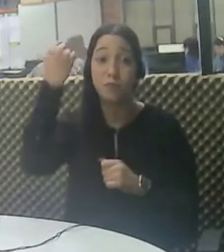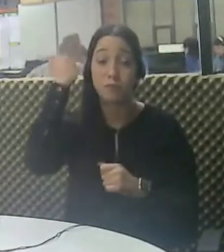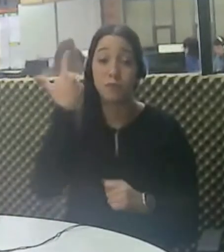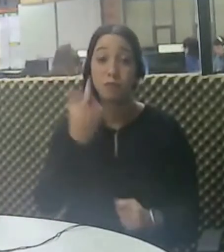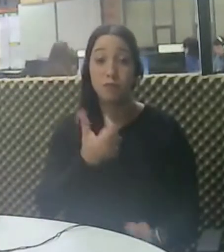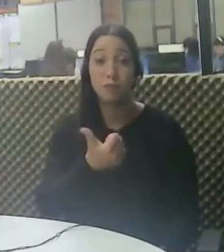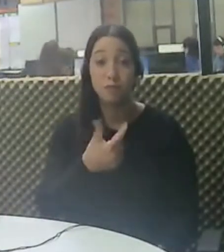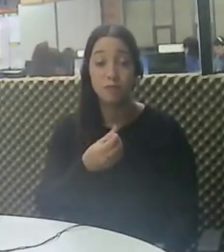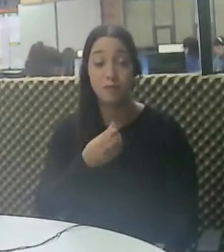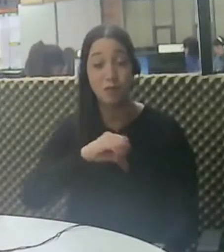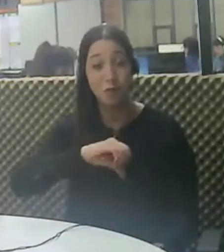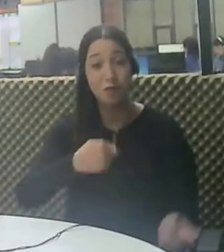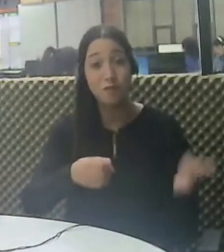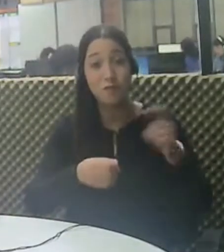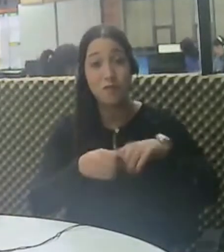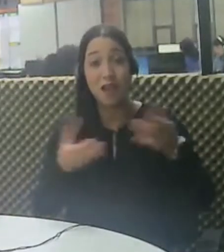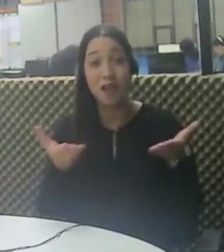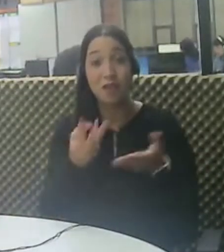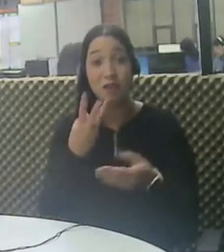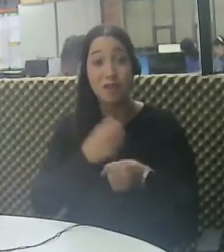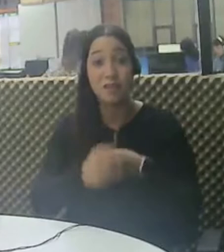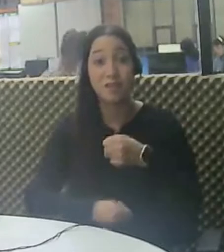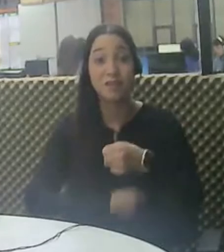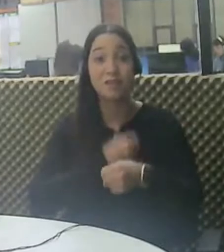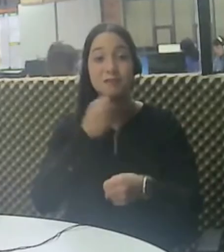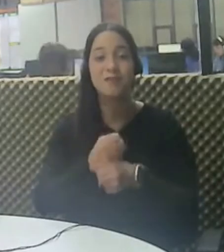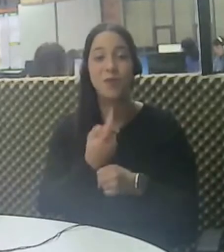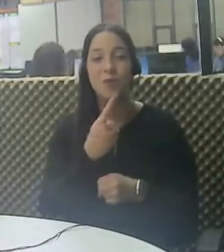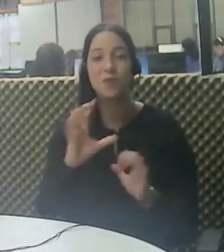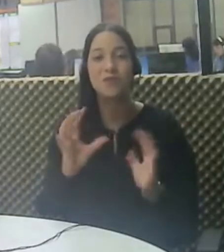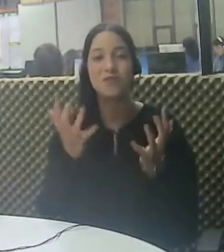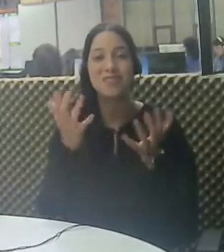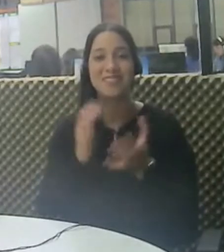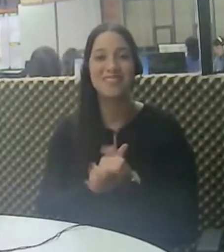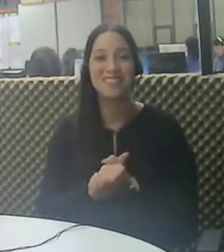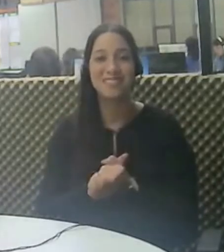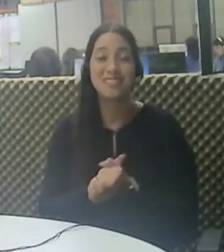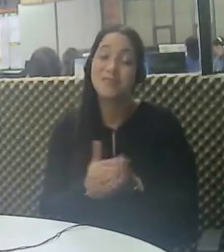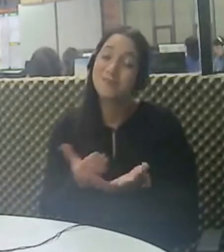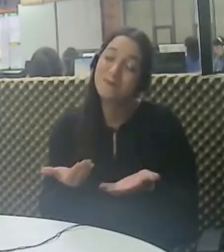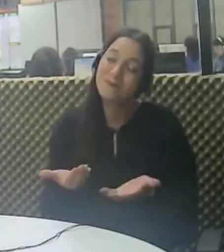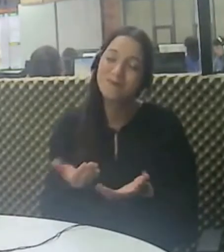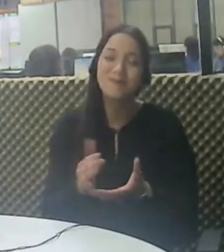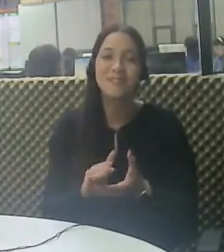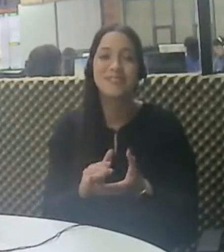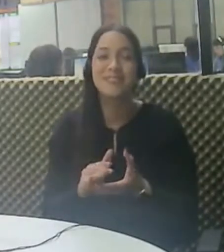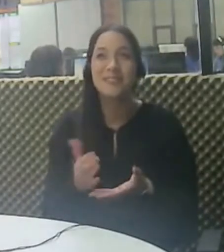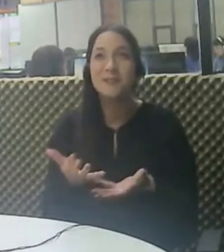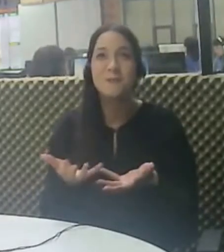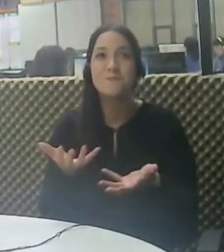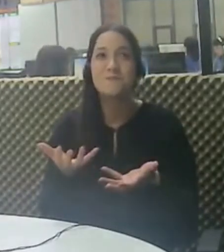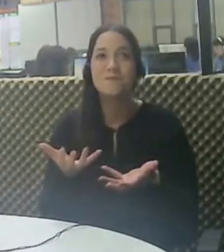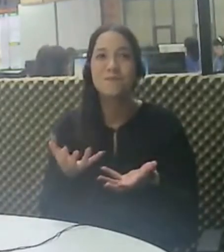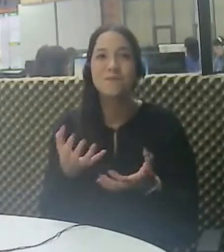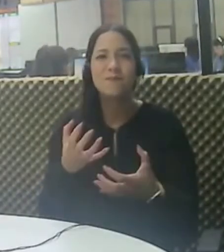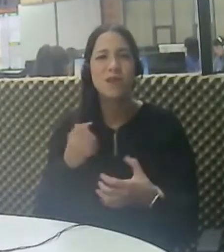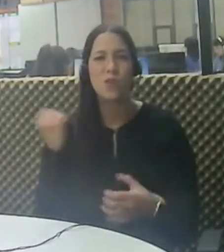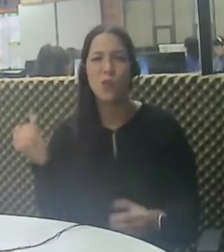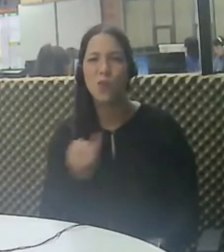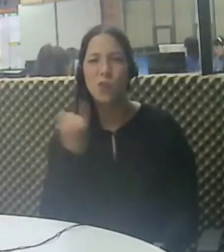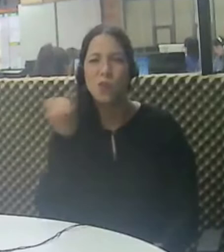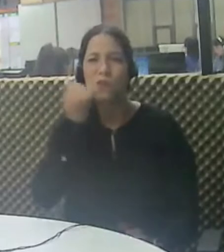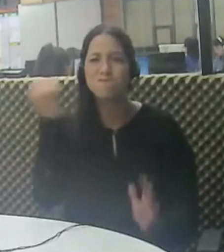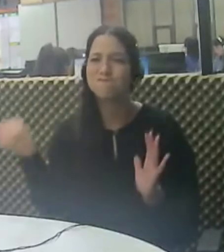e volta agora, 3 anos depois da nossa última festa. Então é muito